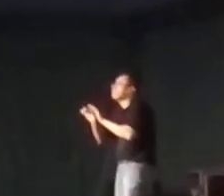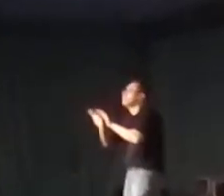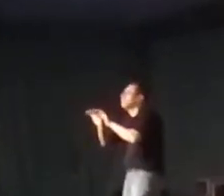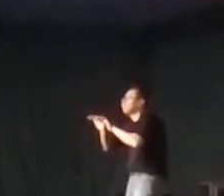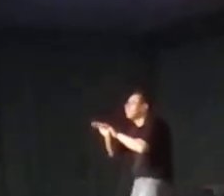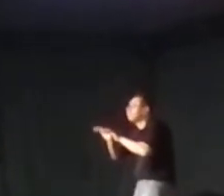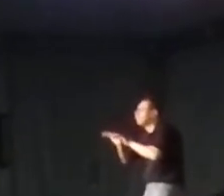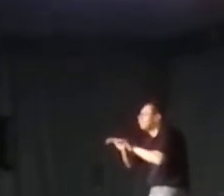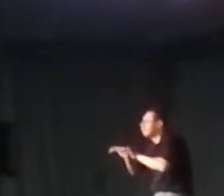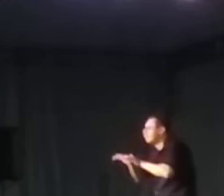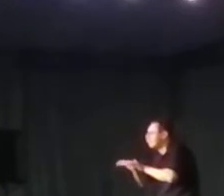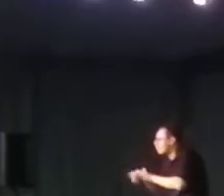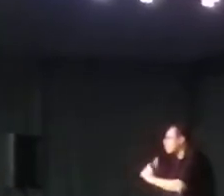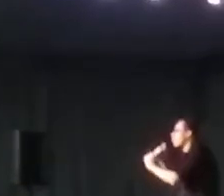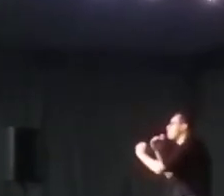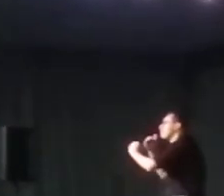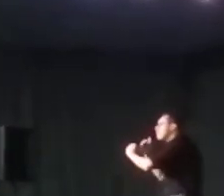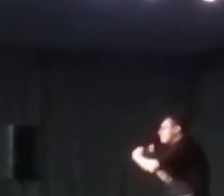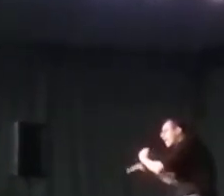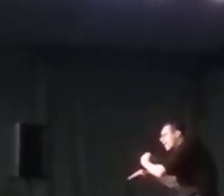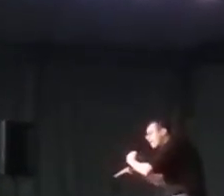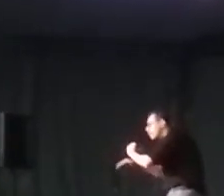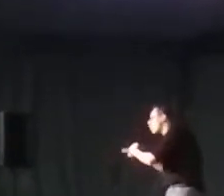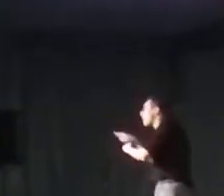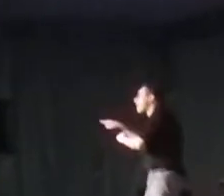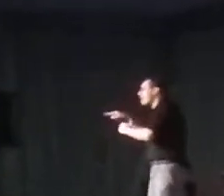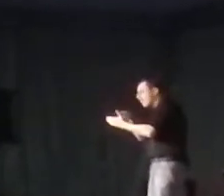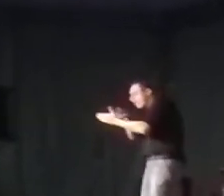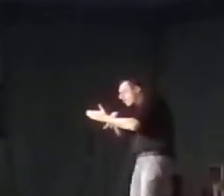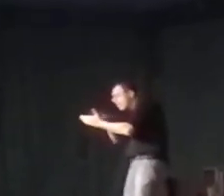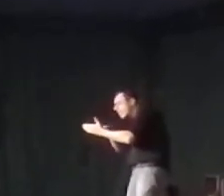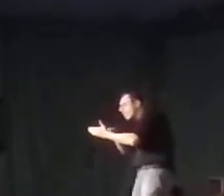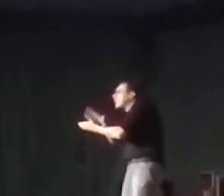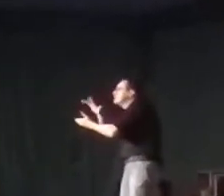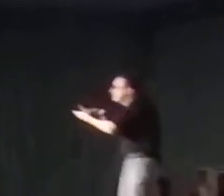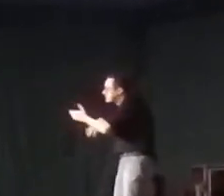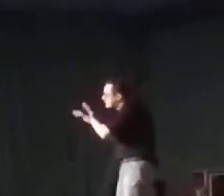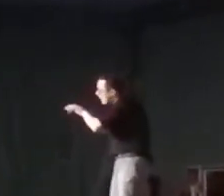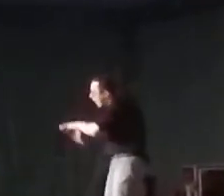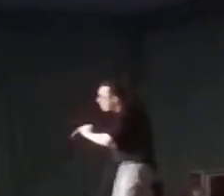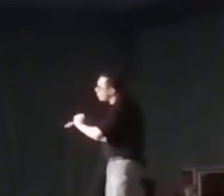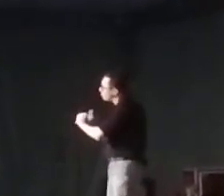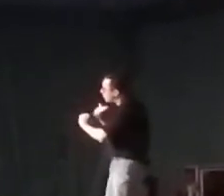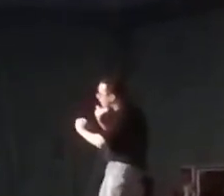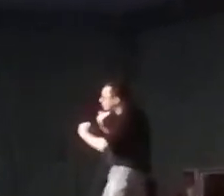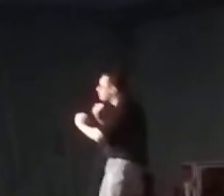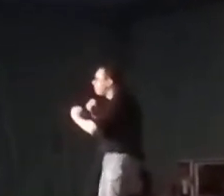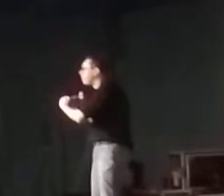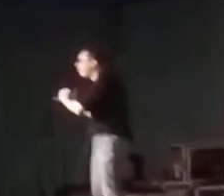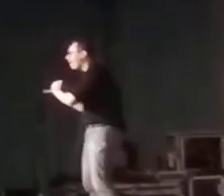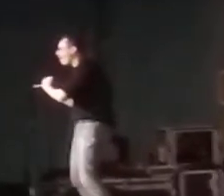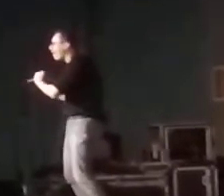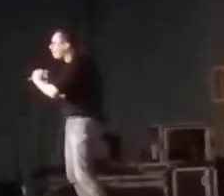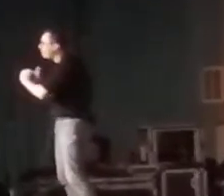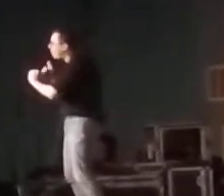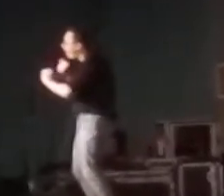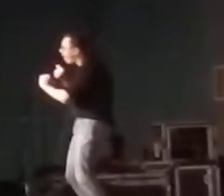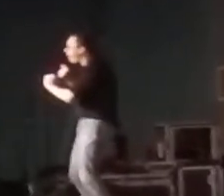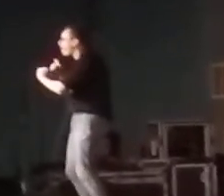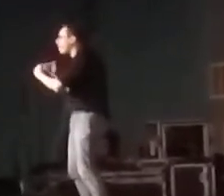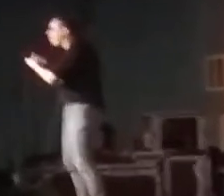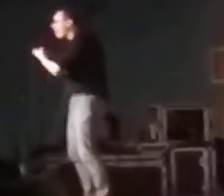escrevo, eu mando para ele. Ele escreve, aí ele manda para mim, eu escrevo. Quantas vezes esse jogo